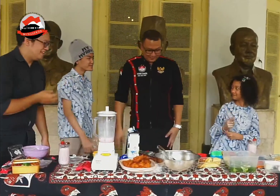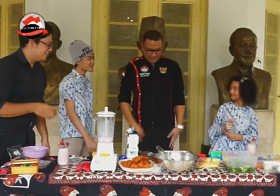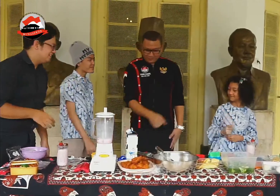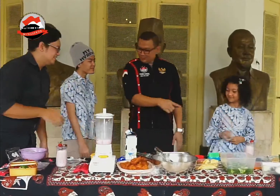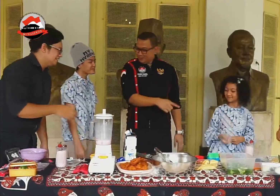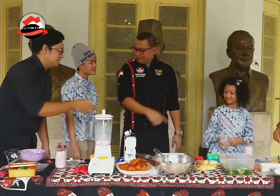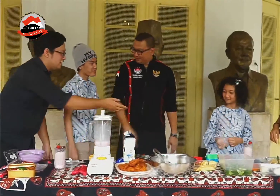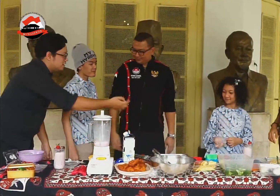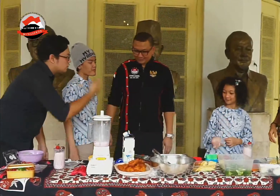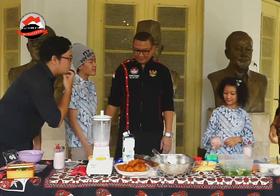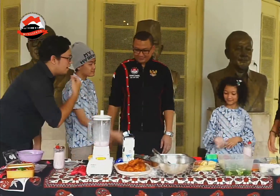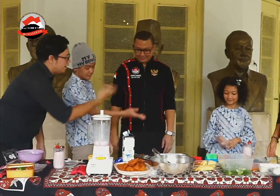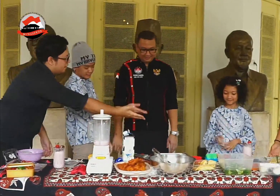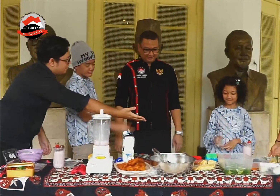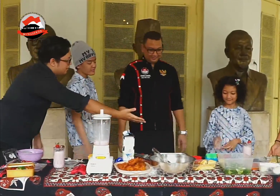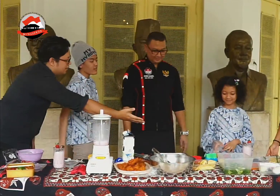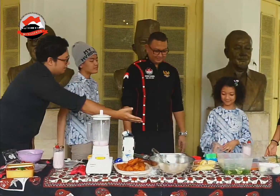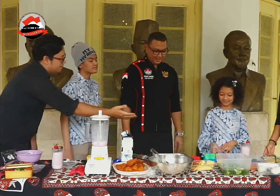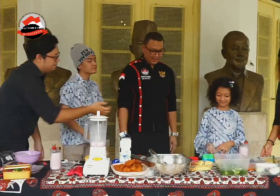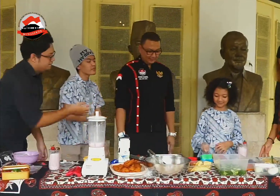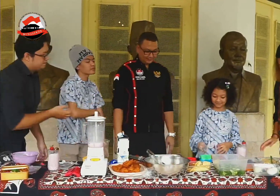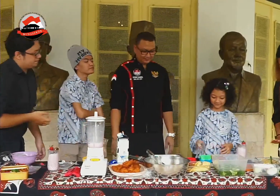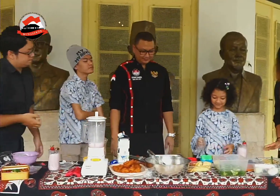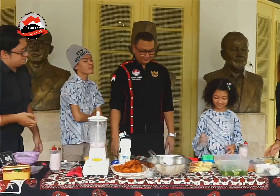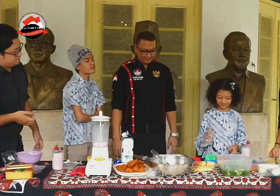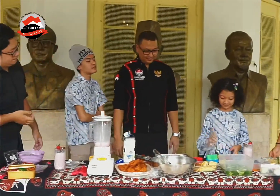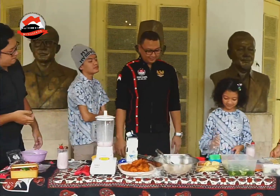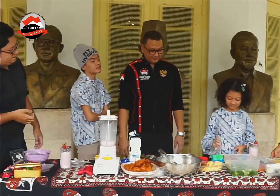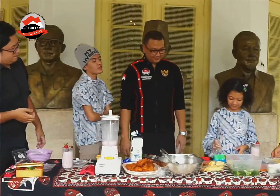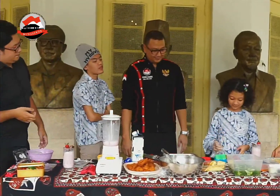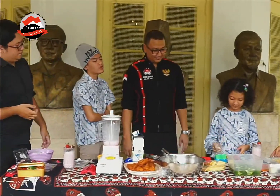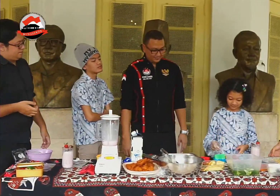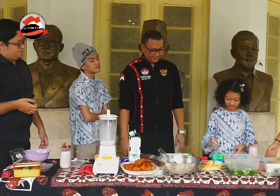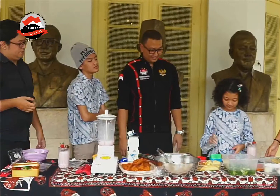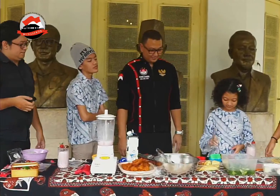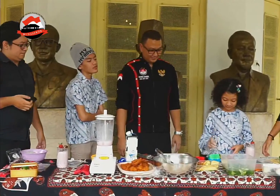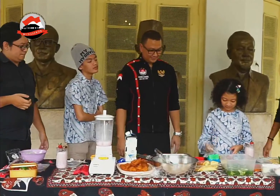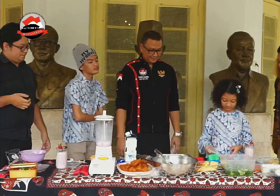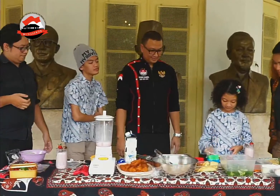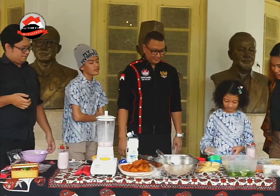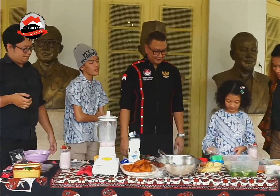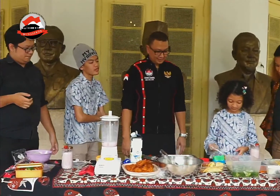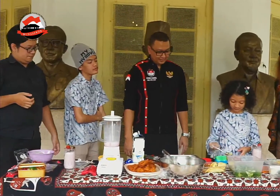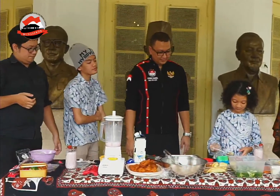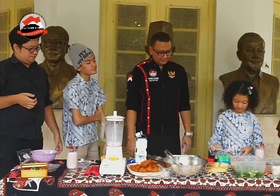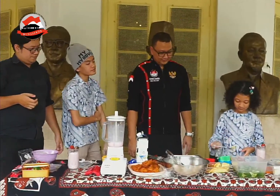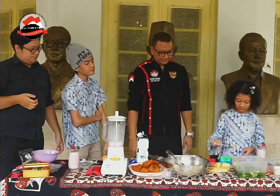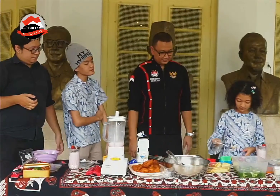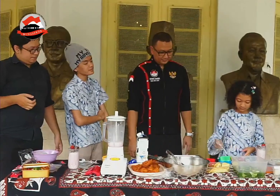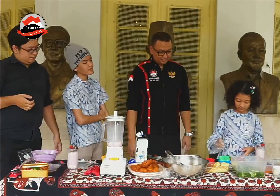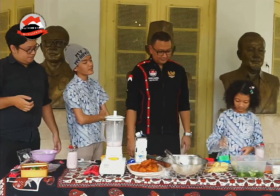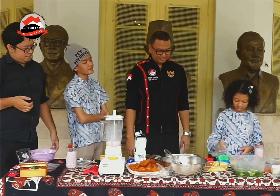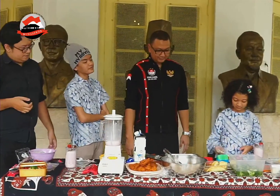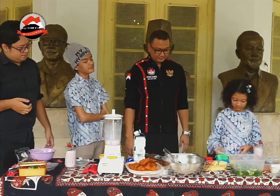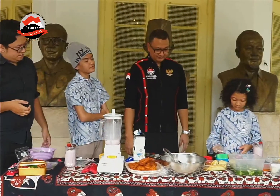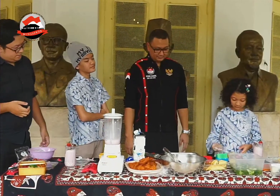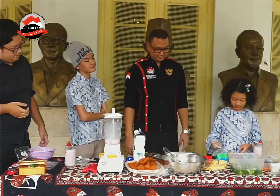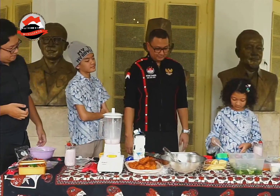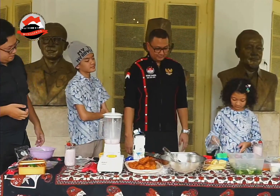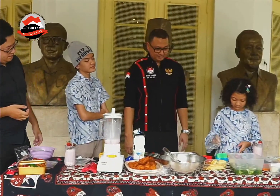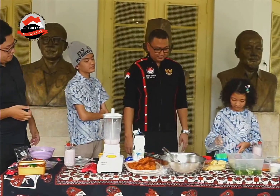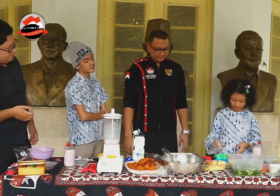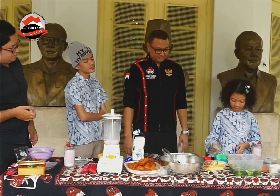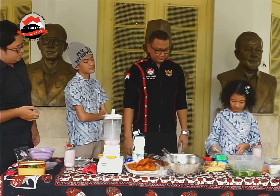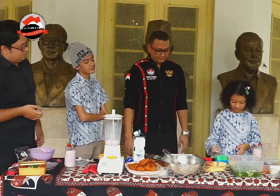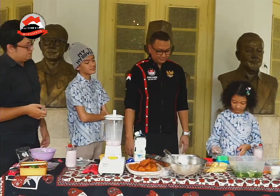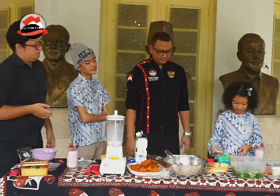Makan es batu. Paul mau coba? Kalau Paul Nada ini belum kenapa-napa sih. Mau coba juga mungkin. Kita coba. Kita tanya